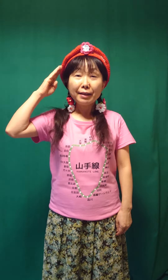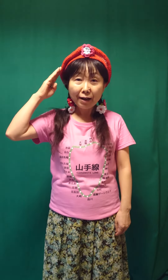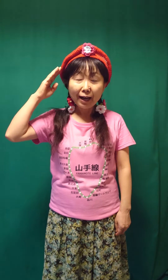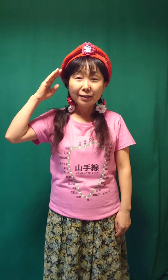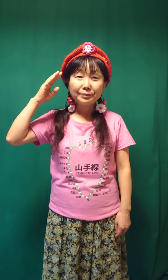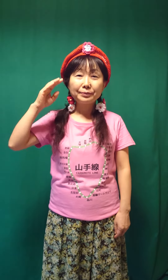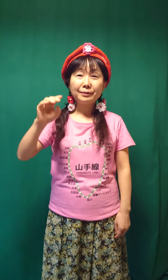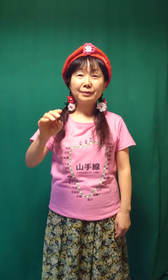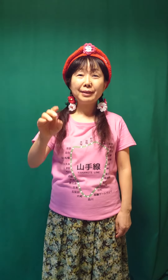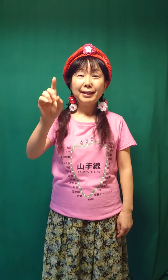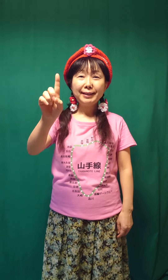では